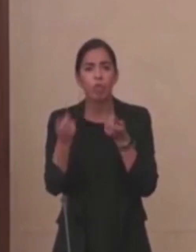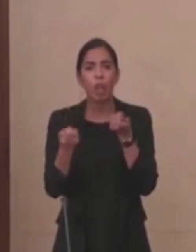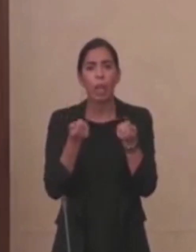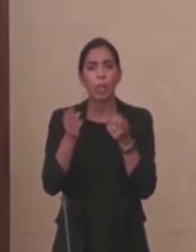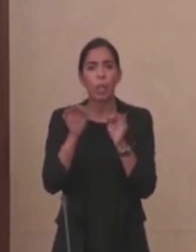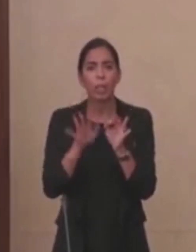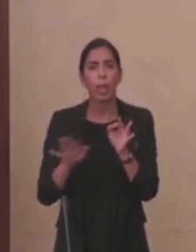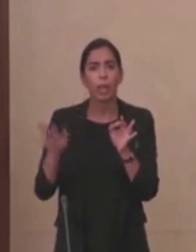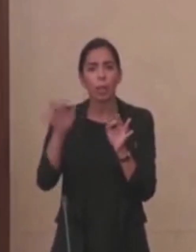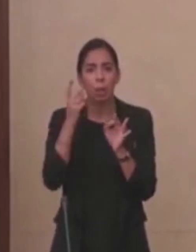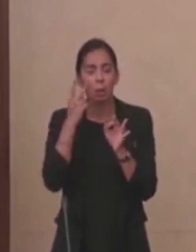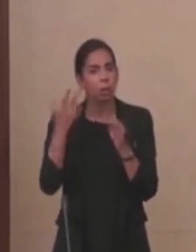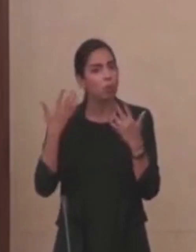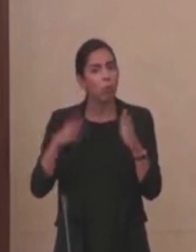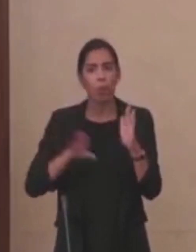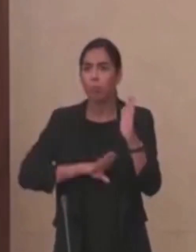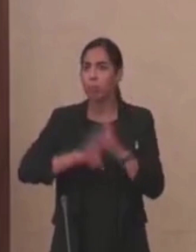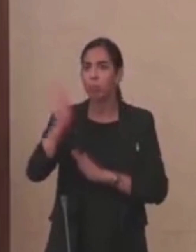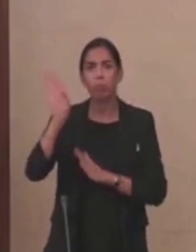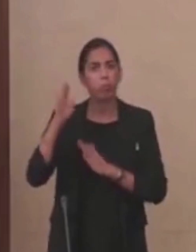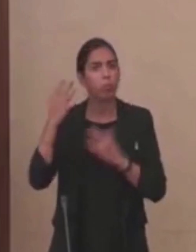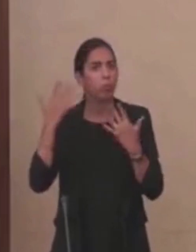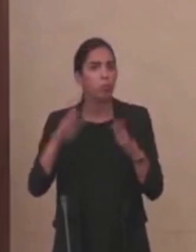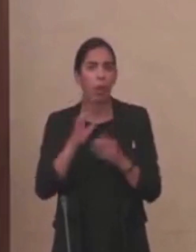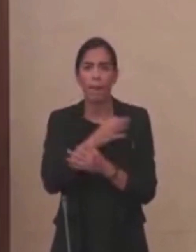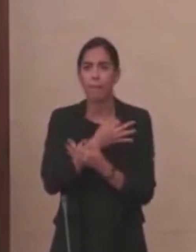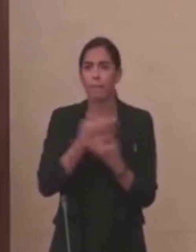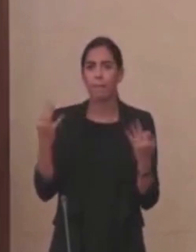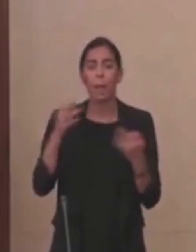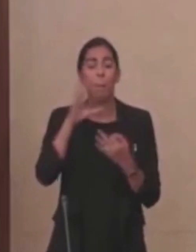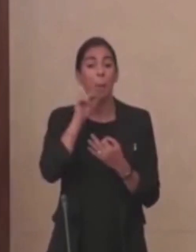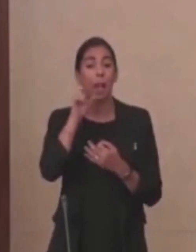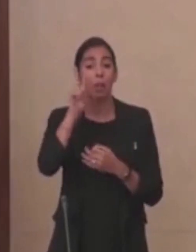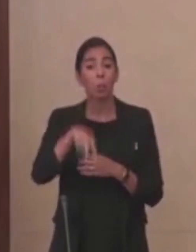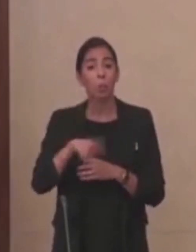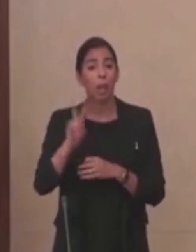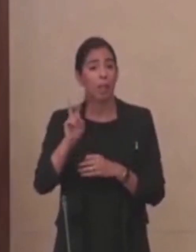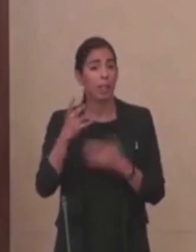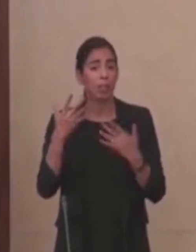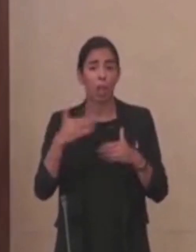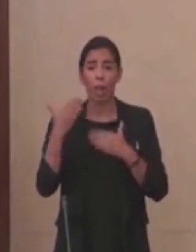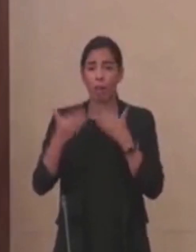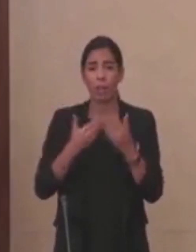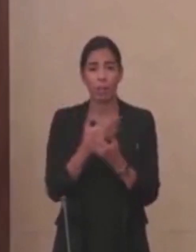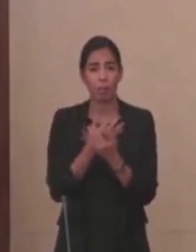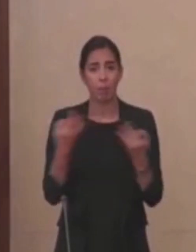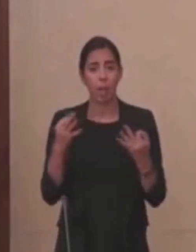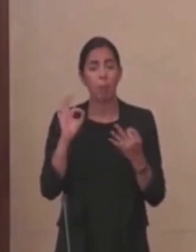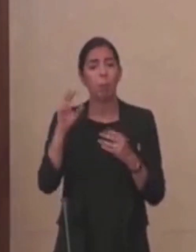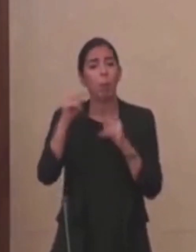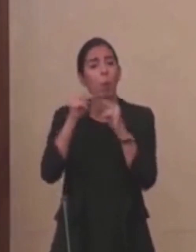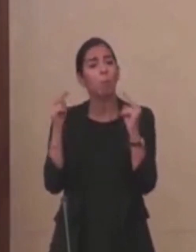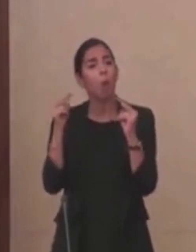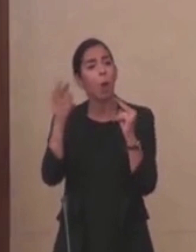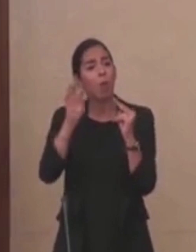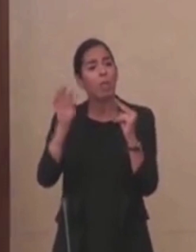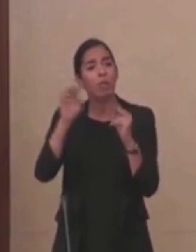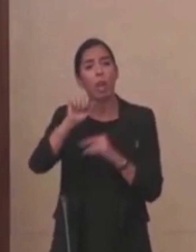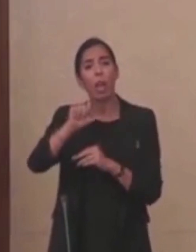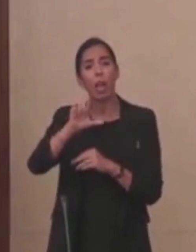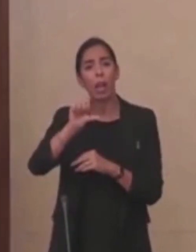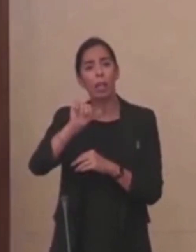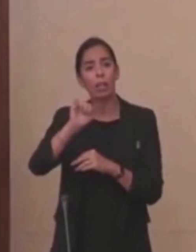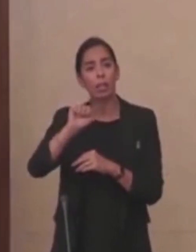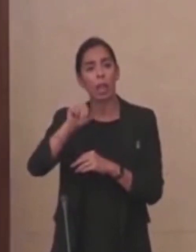Covid, et la première expérience de la gestion territoriale a déjà débuté en mars 2020 dans la